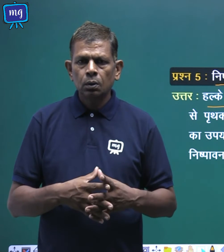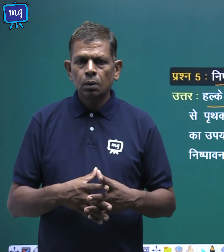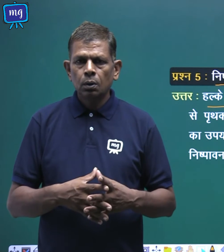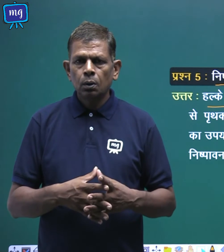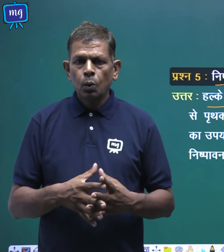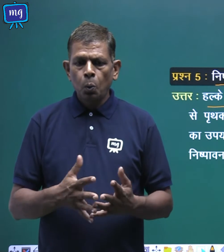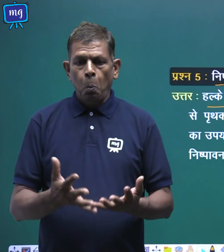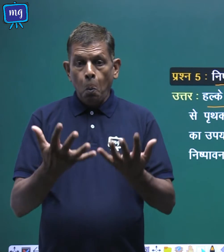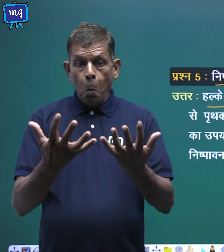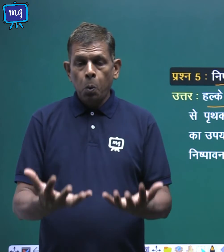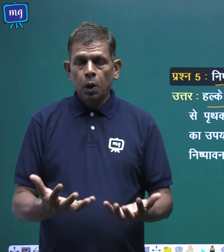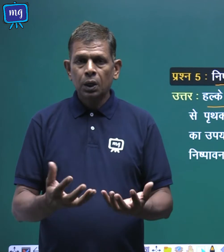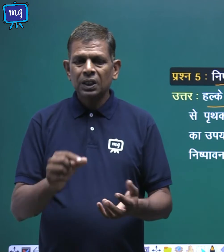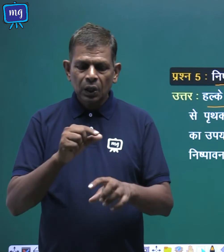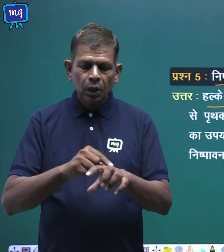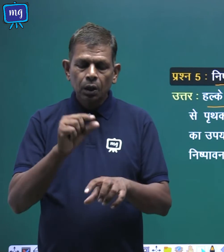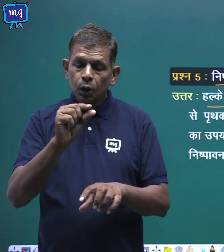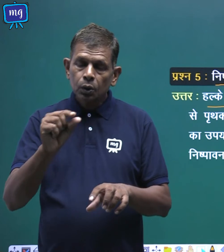भारी अन्न कणों से